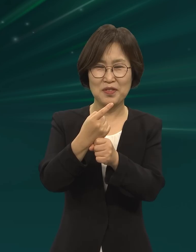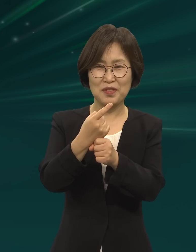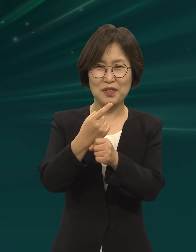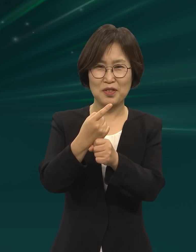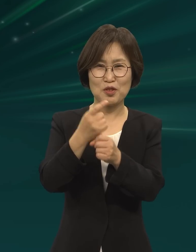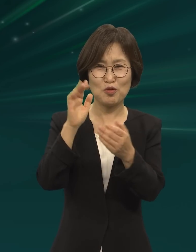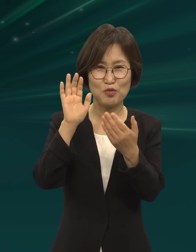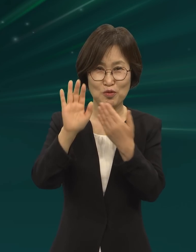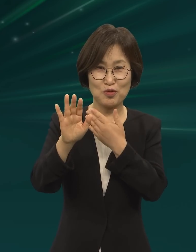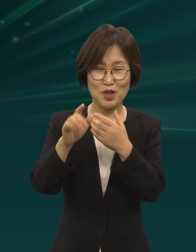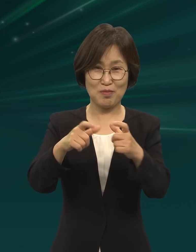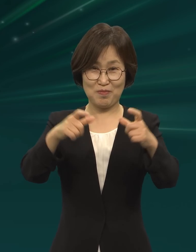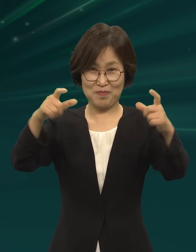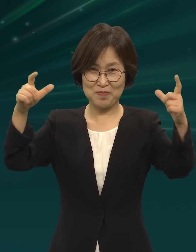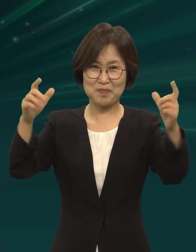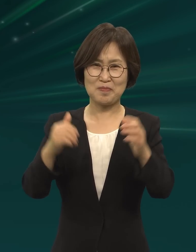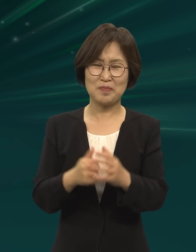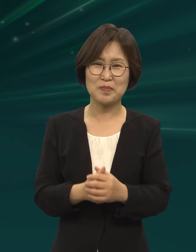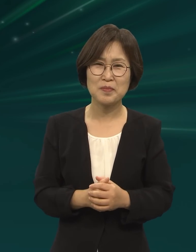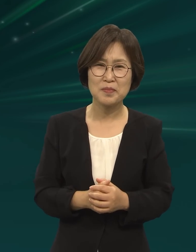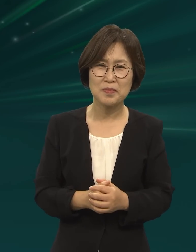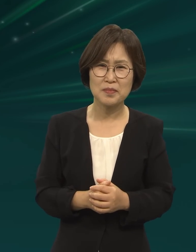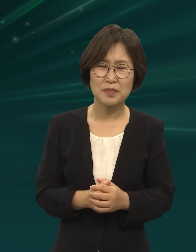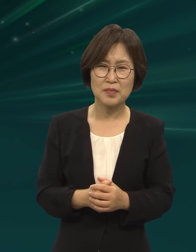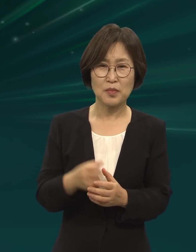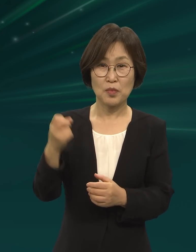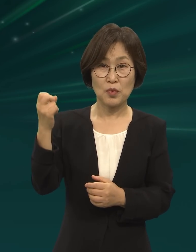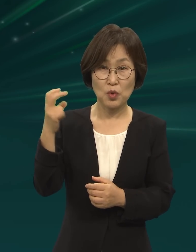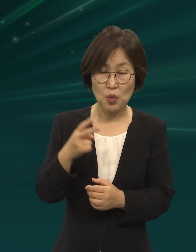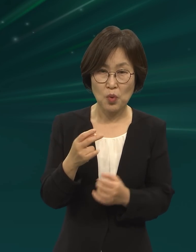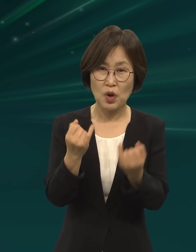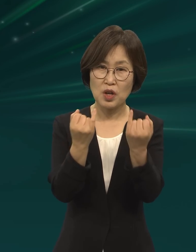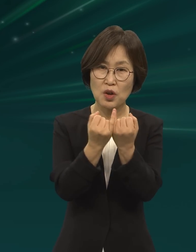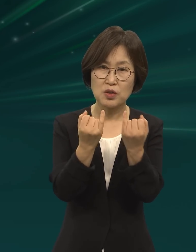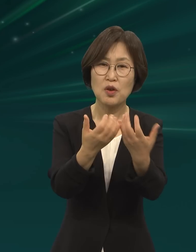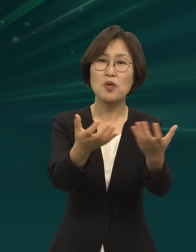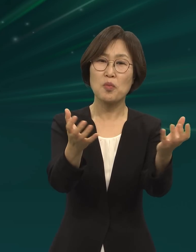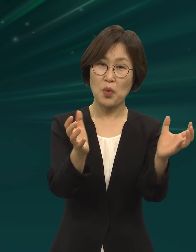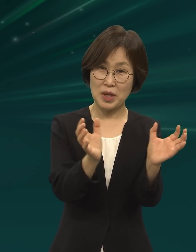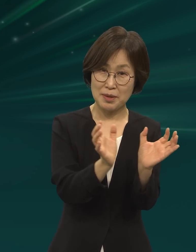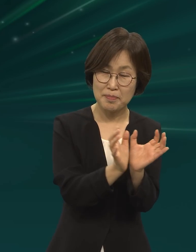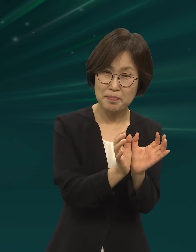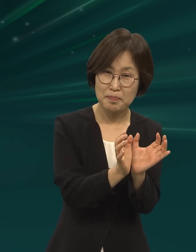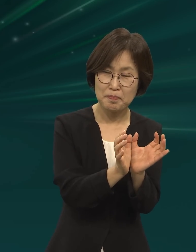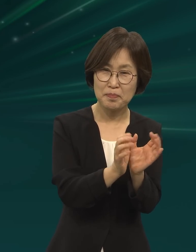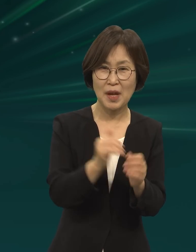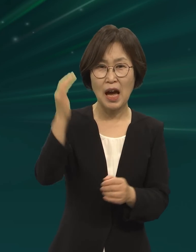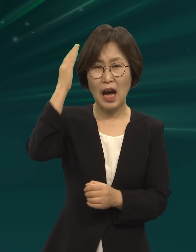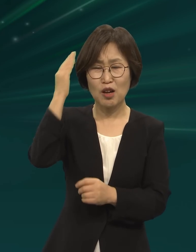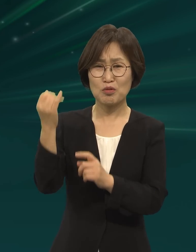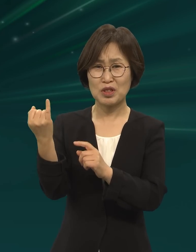되었습니다. 그리고 우리 교회에서는 여성 모임, 우리 한국 여아들이 힘세잖아요.